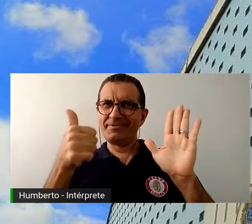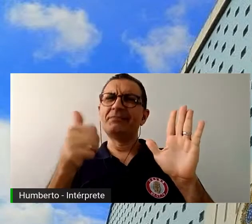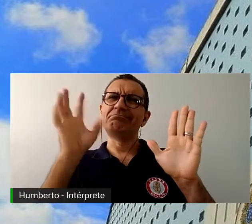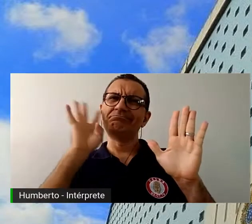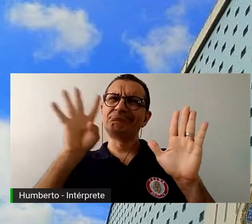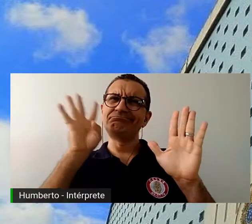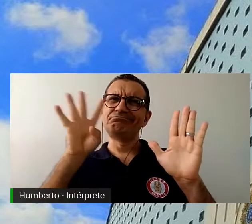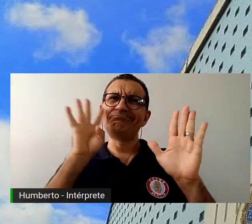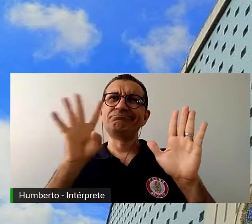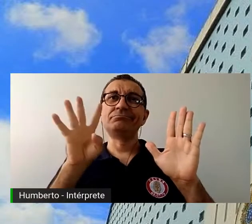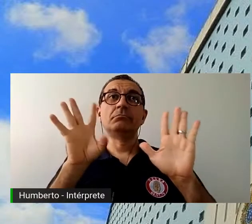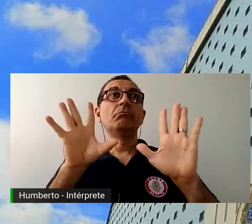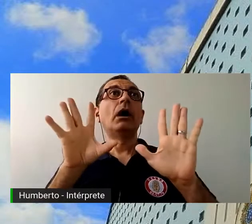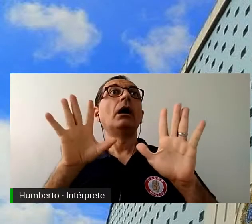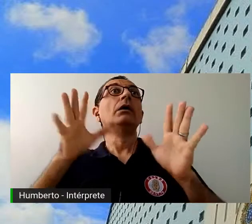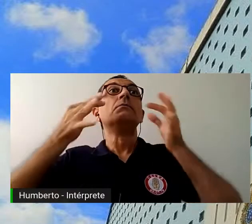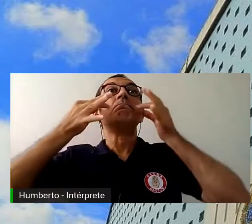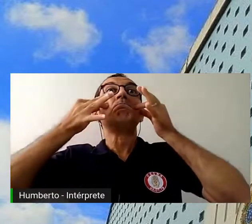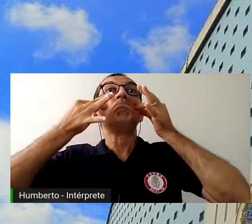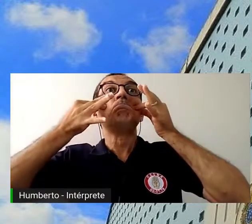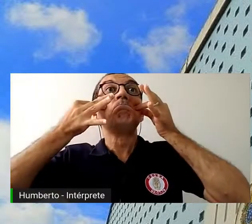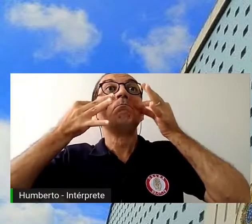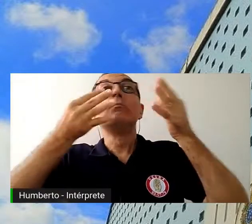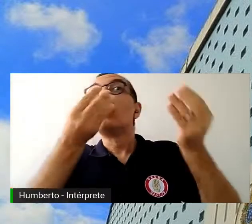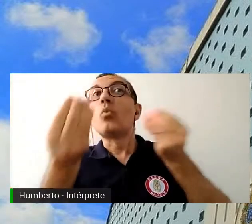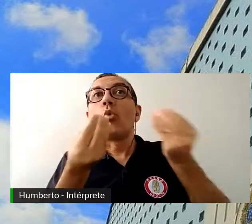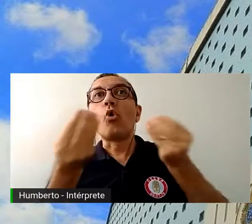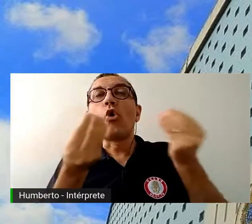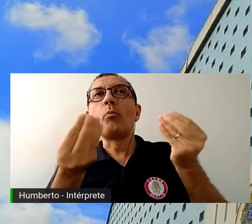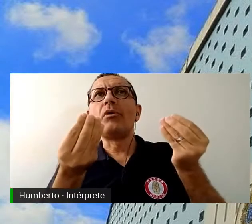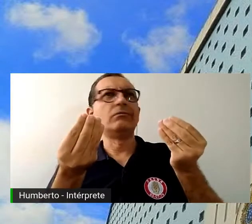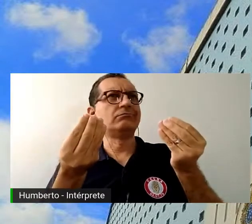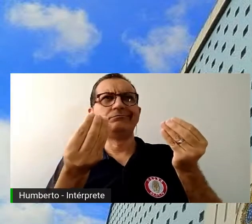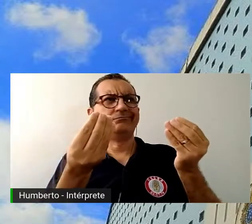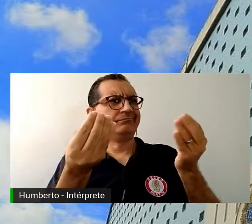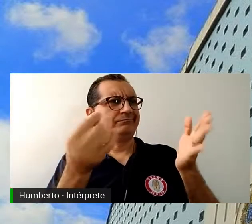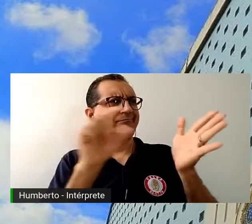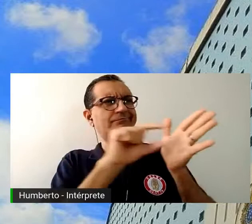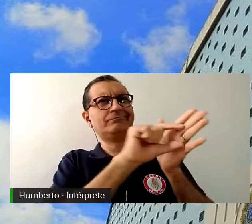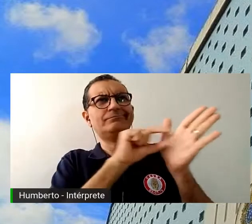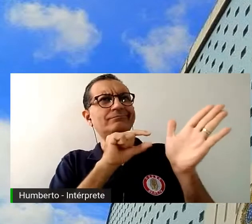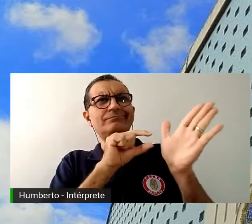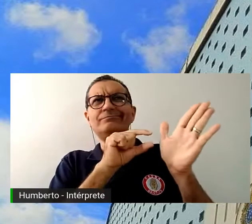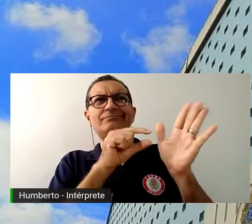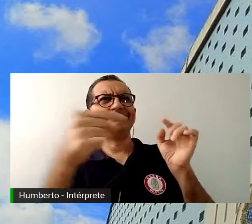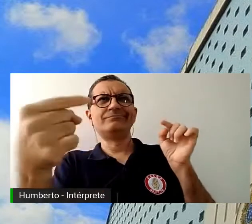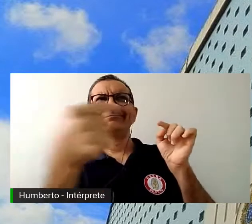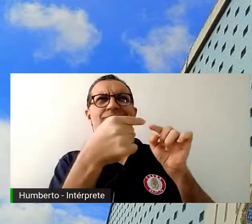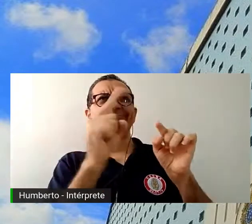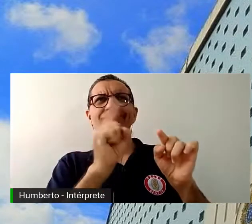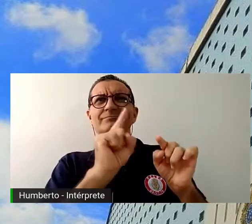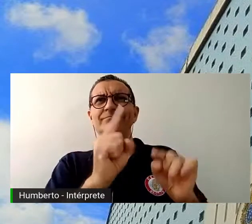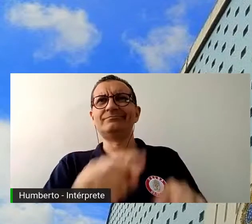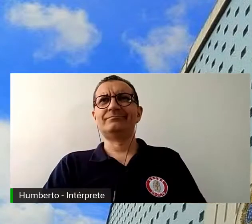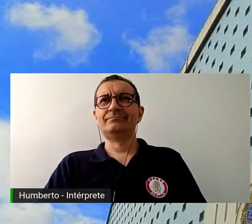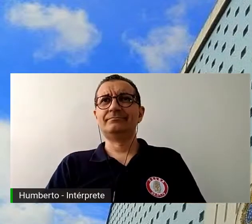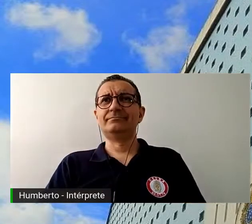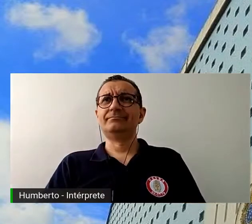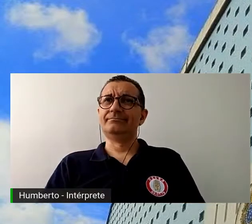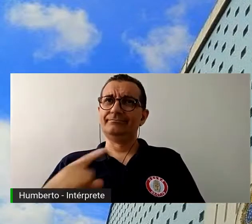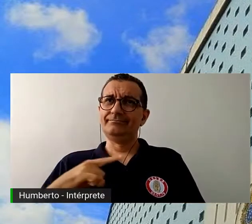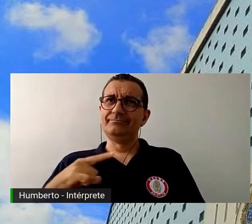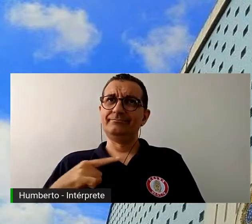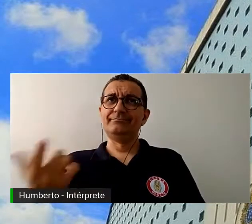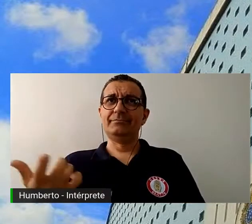não pensar no que está ocorrendo. Vocês têm escola, uma escola, tem jovens para trabalhar com